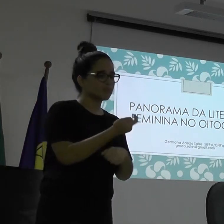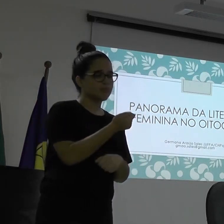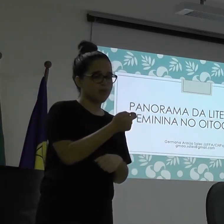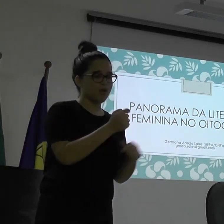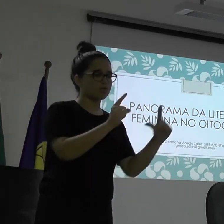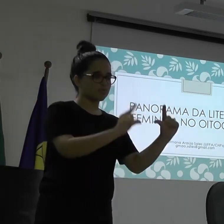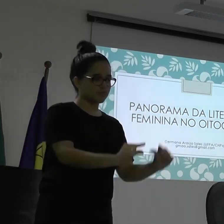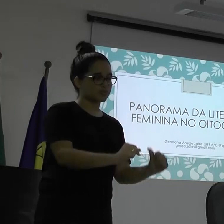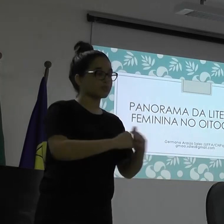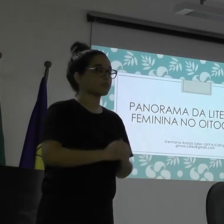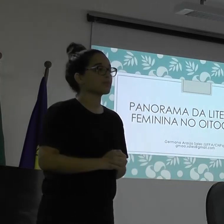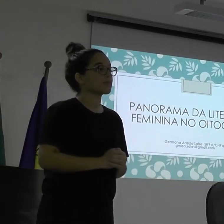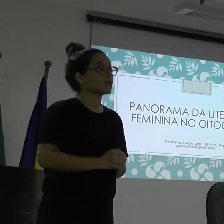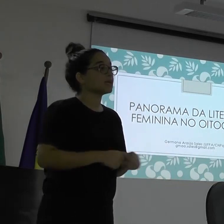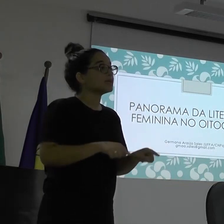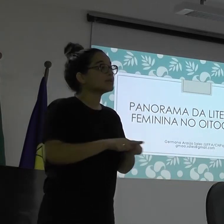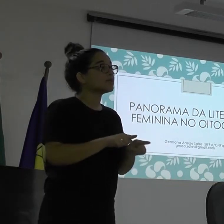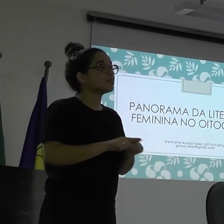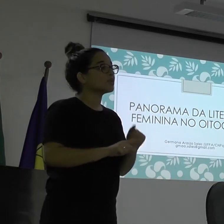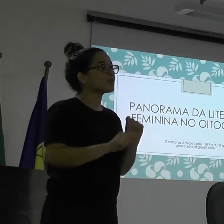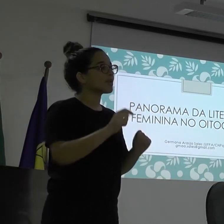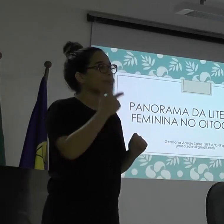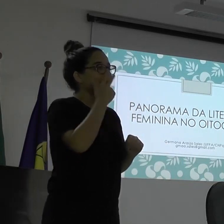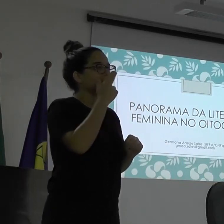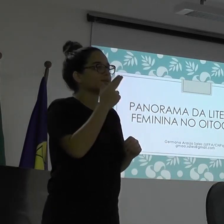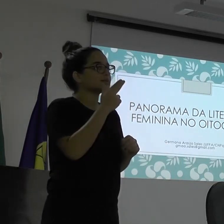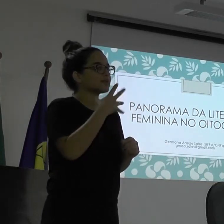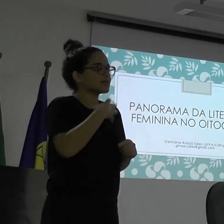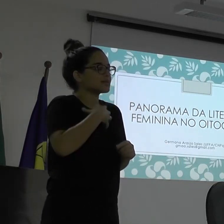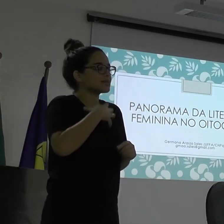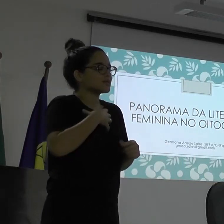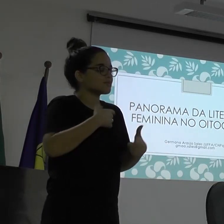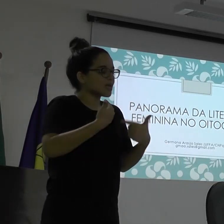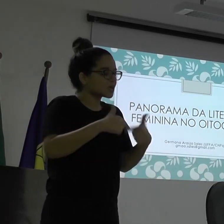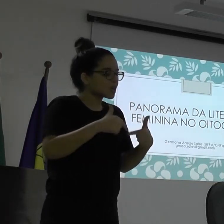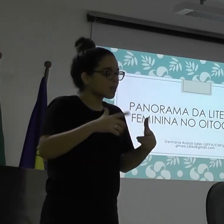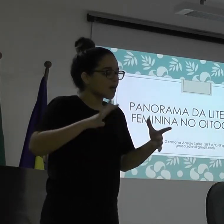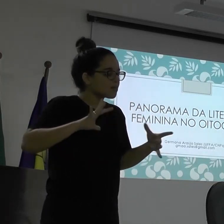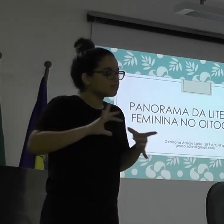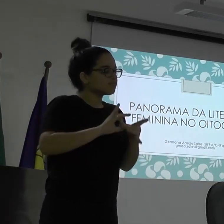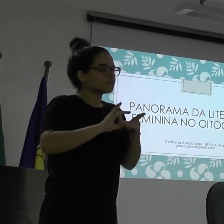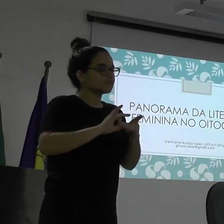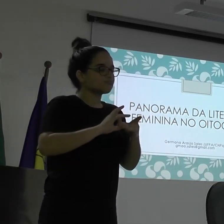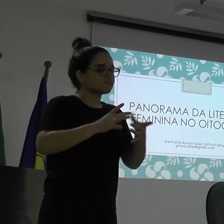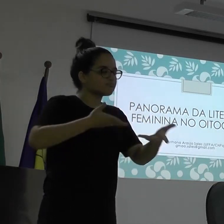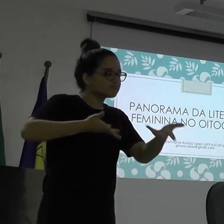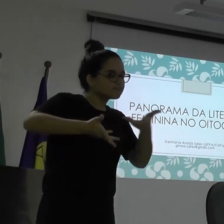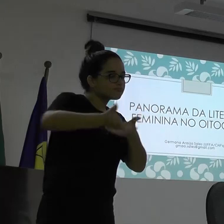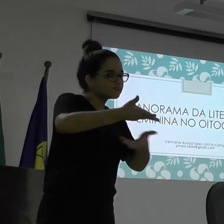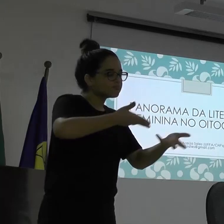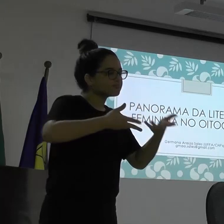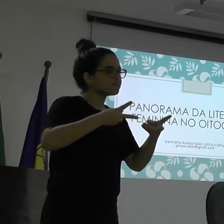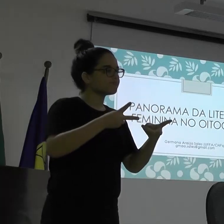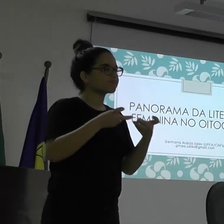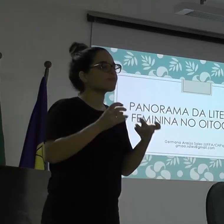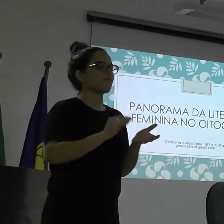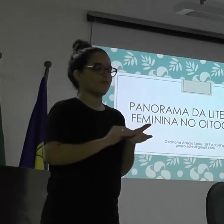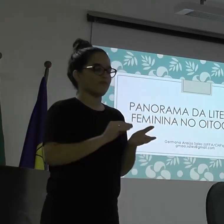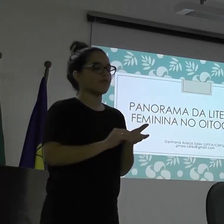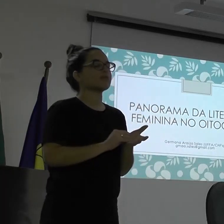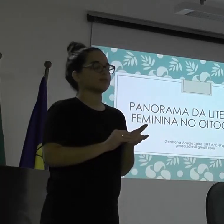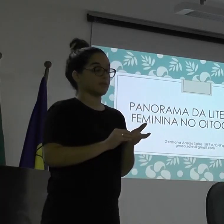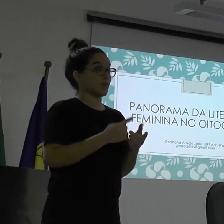e falta esse sentimento de trabalho conjunto, porque a gente